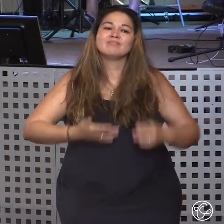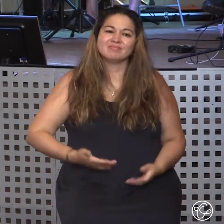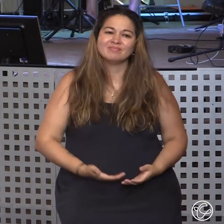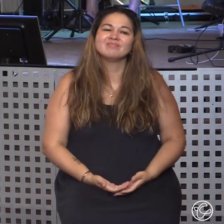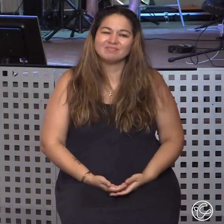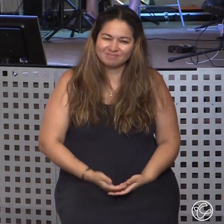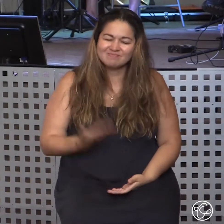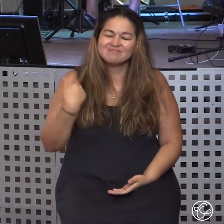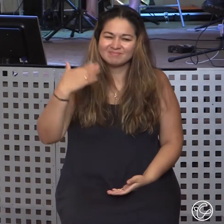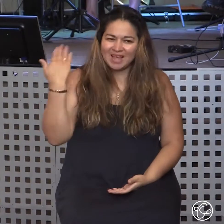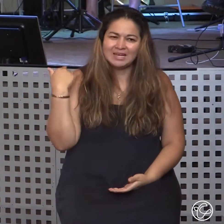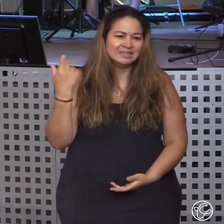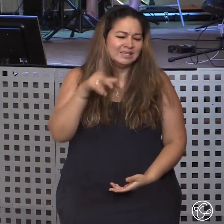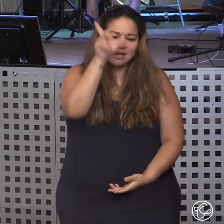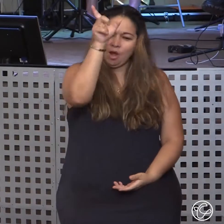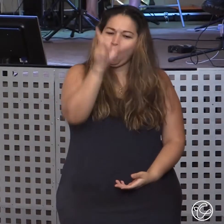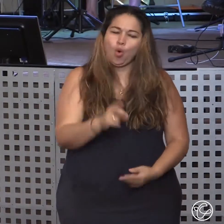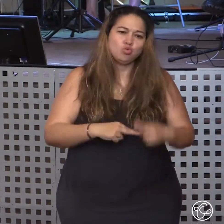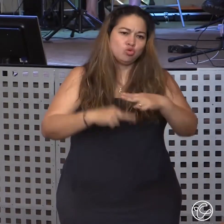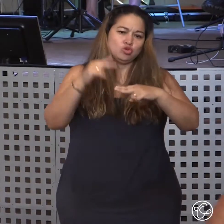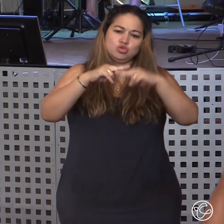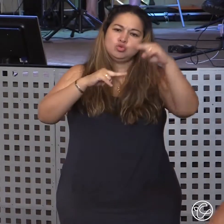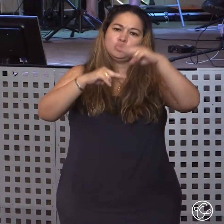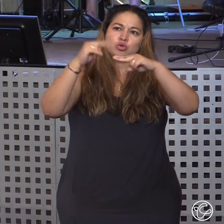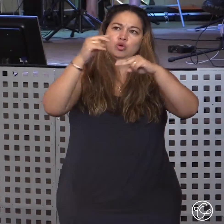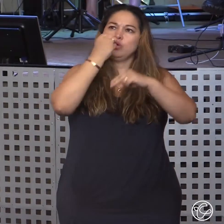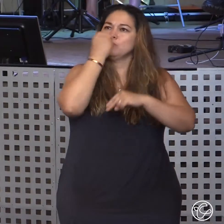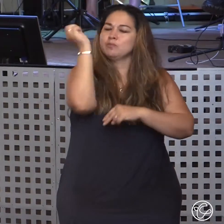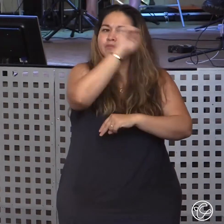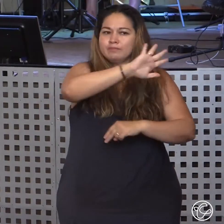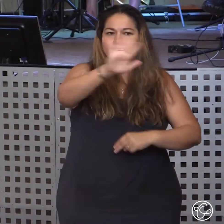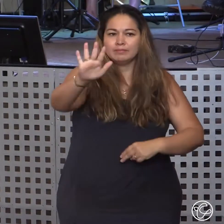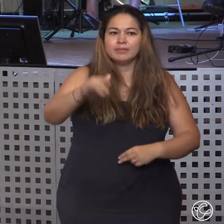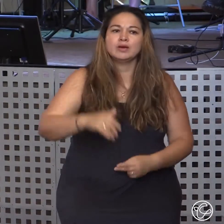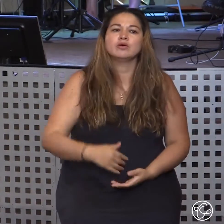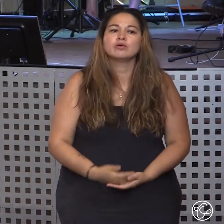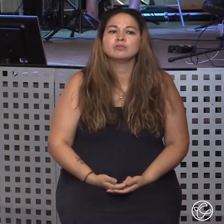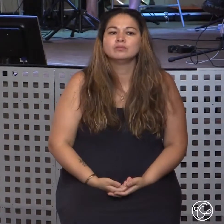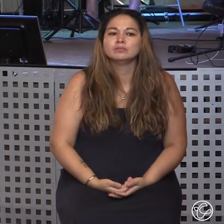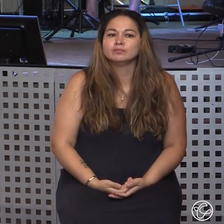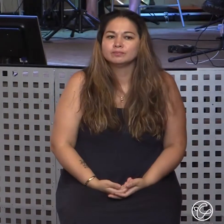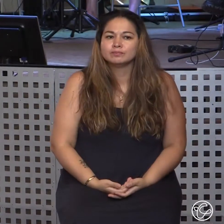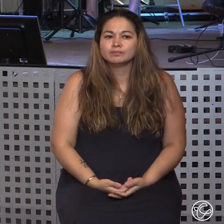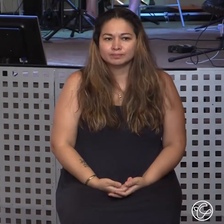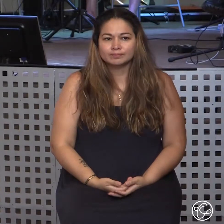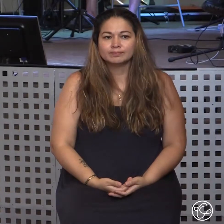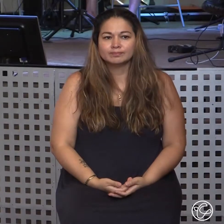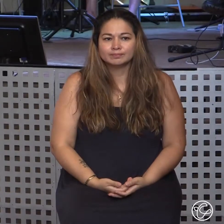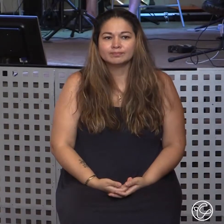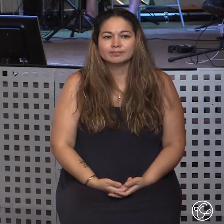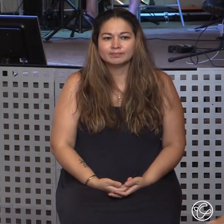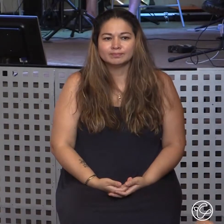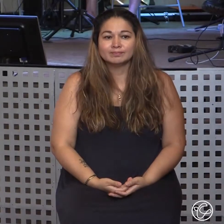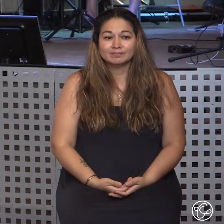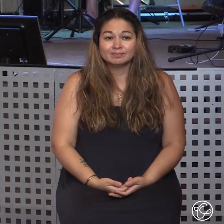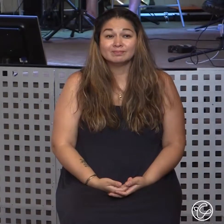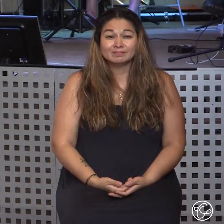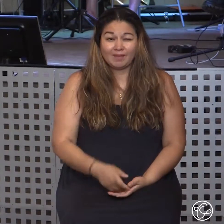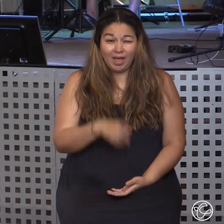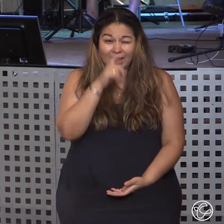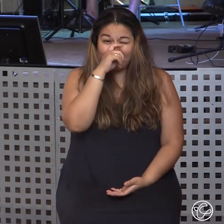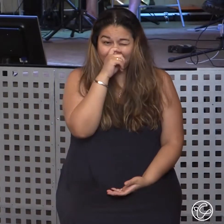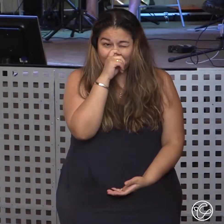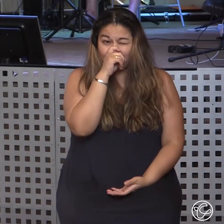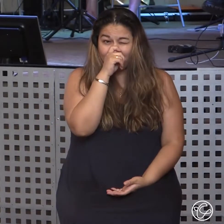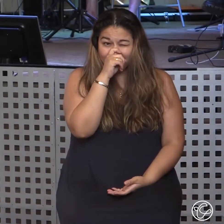hacer referencia a él por eso mismo, porque yo considero que si no el mejor, por lo menos uno de los mejores, indiscutiblemente en